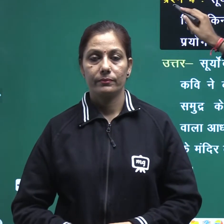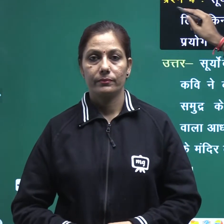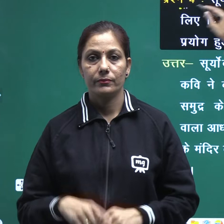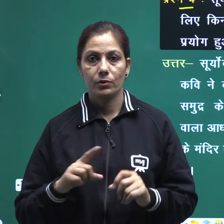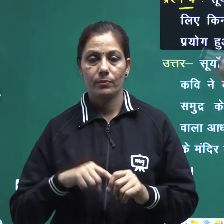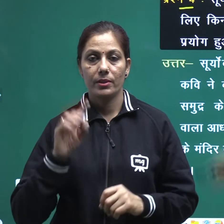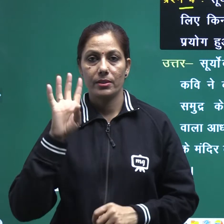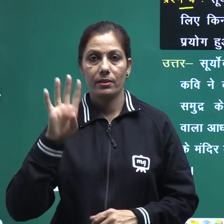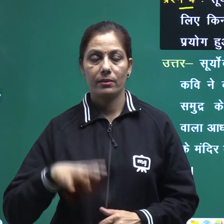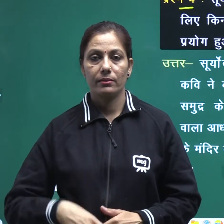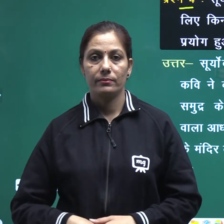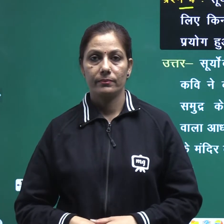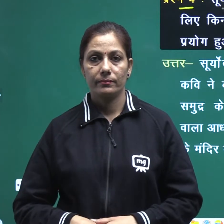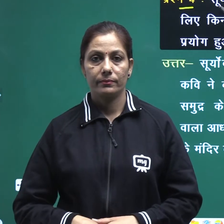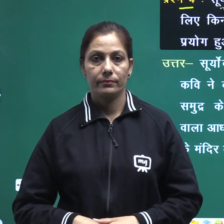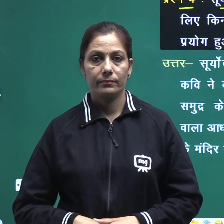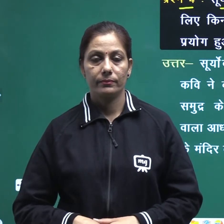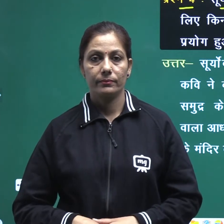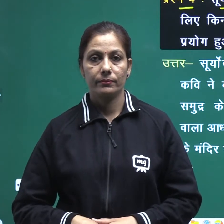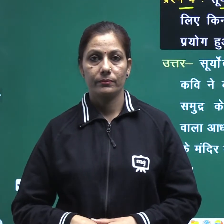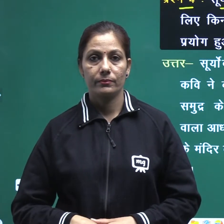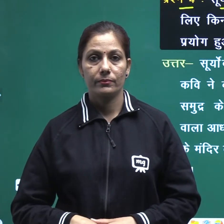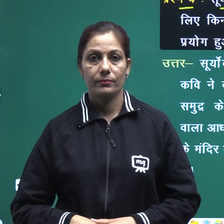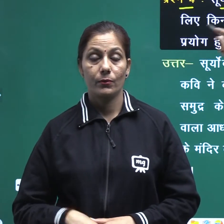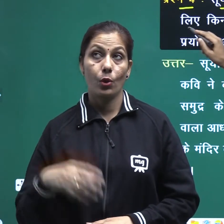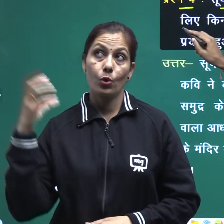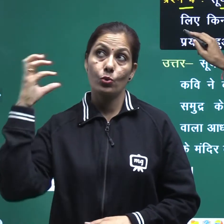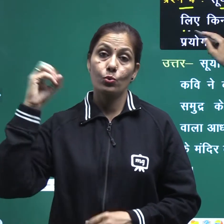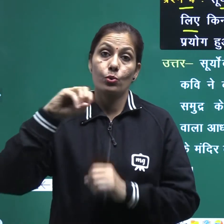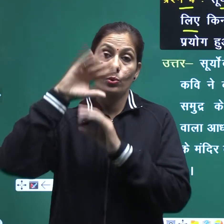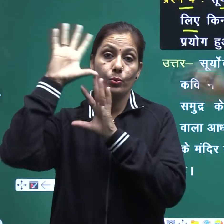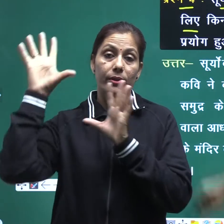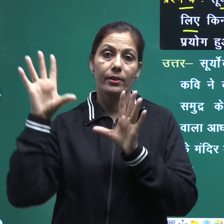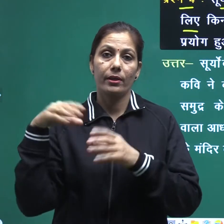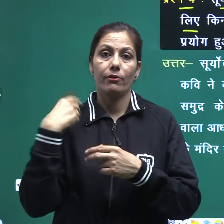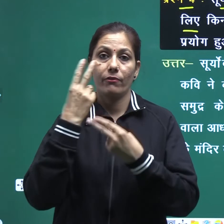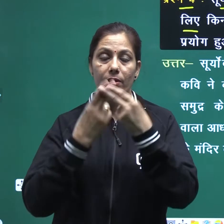का संचार और सूर्योदय के वर्णन के लिए